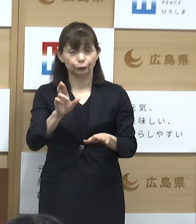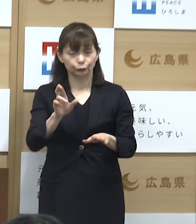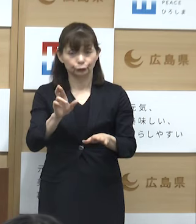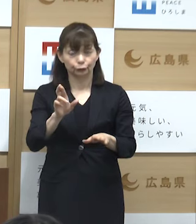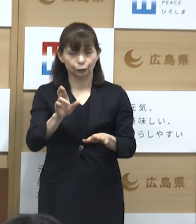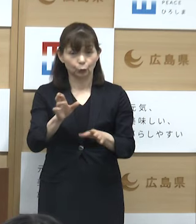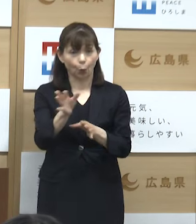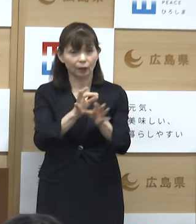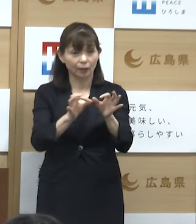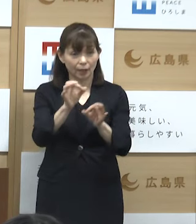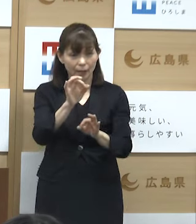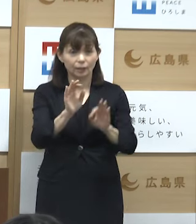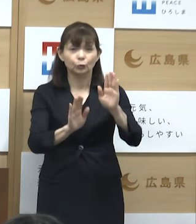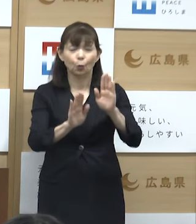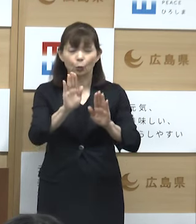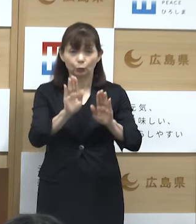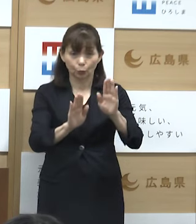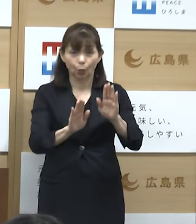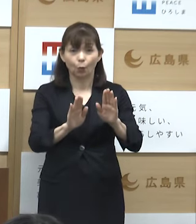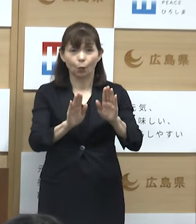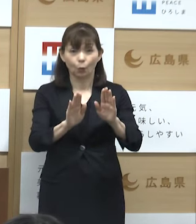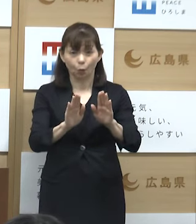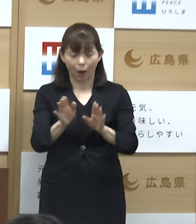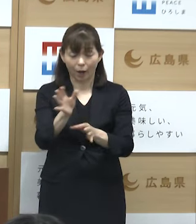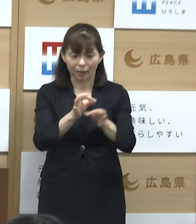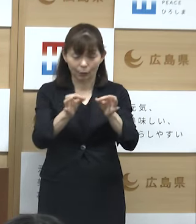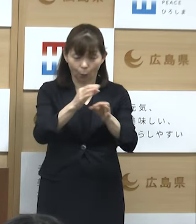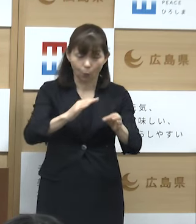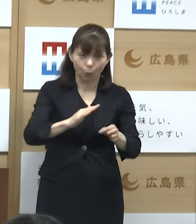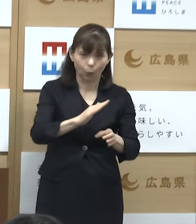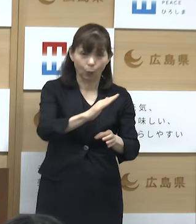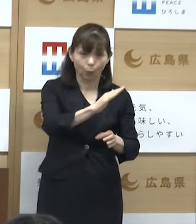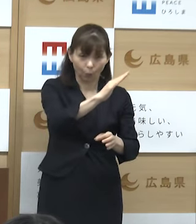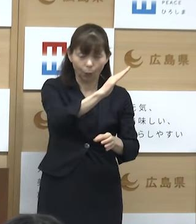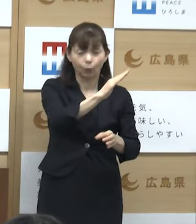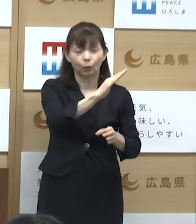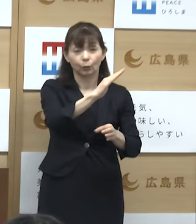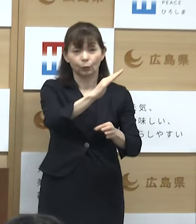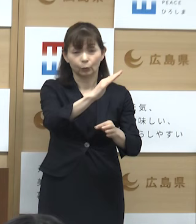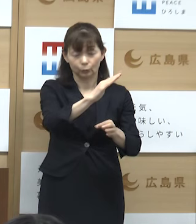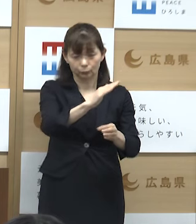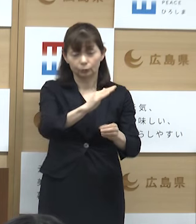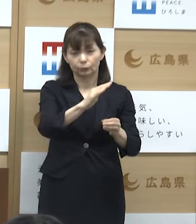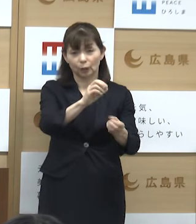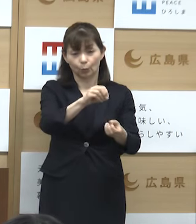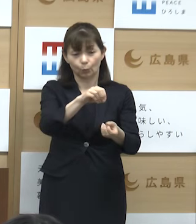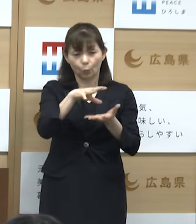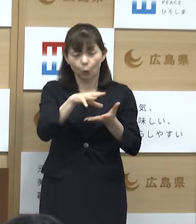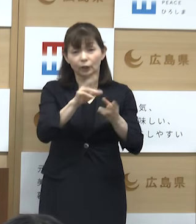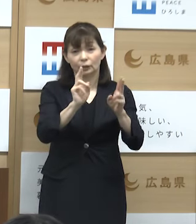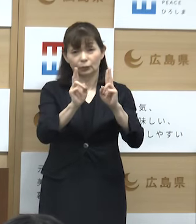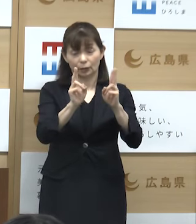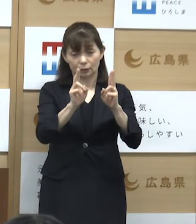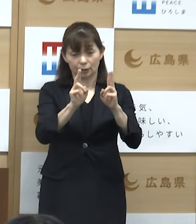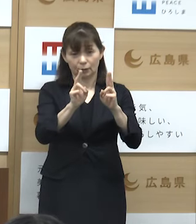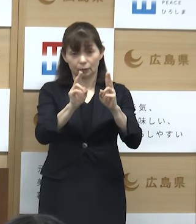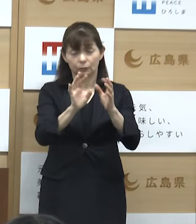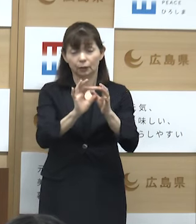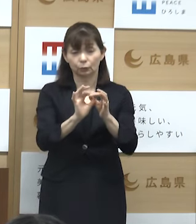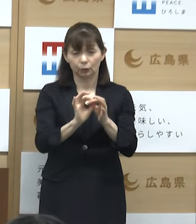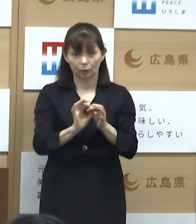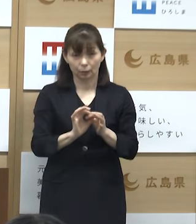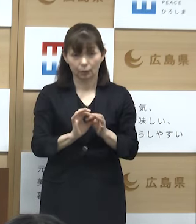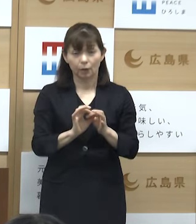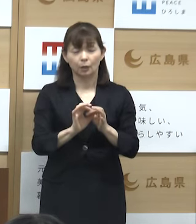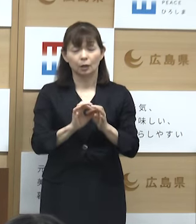の収益というか営業利益を上げていらっしゃる会社なわけですから、まあ、そういう中でですね、どこま